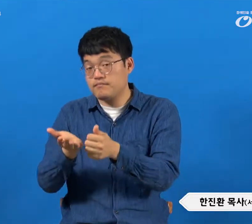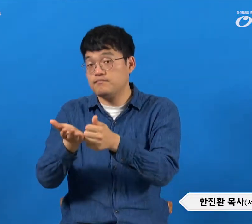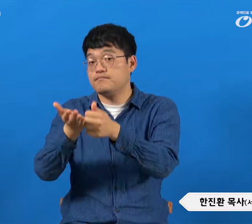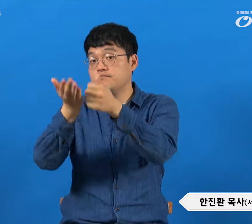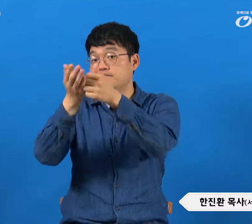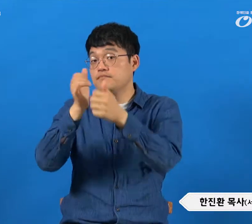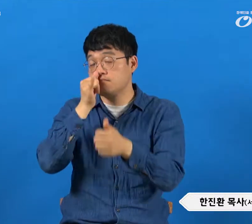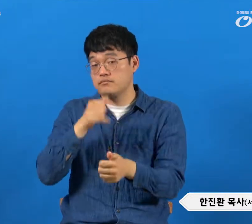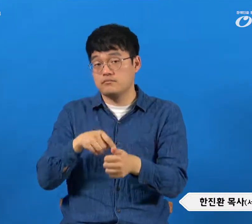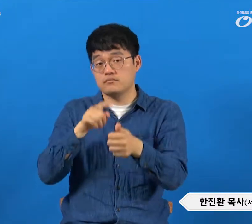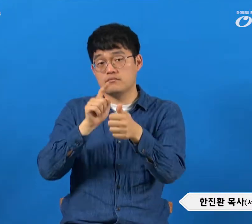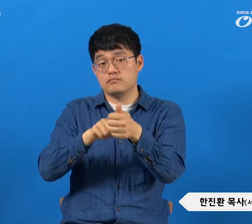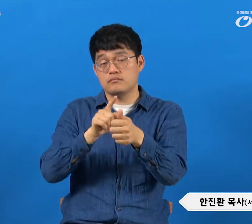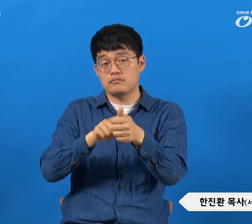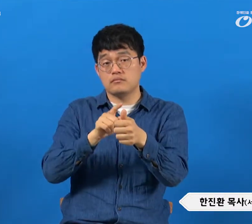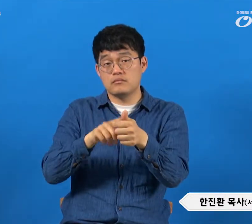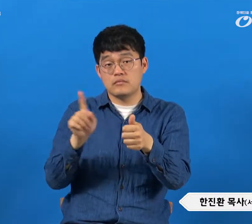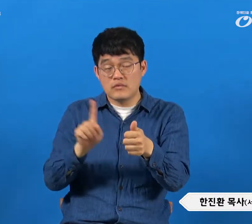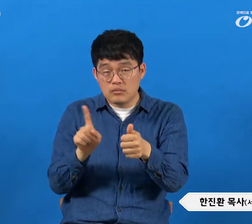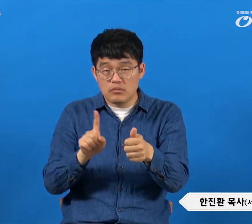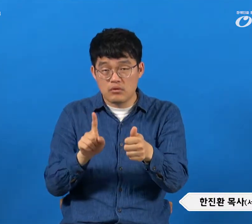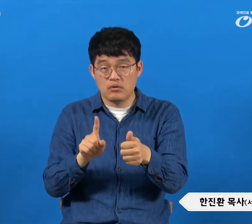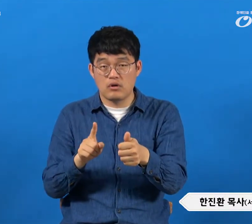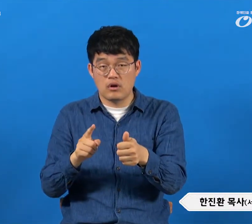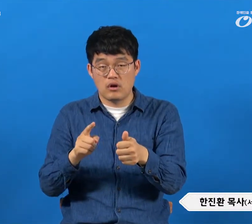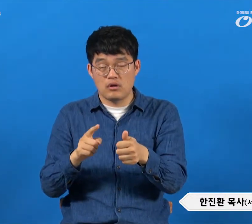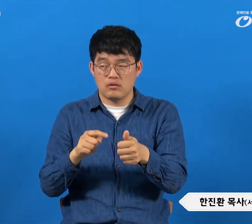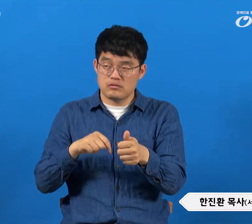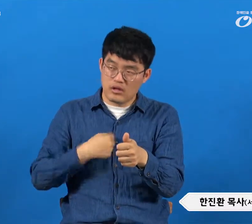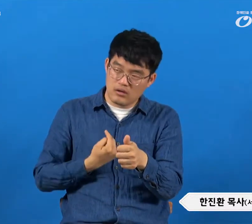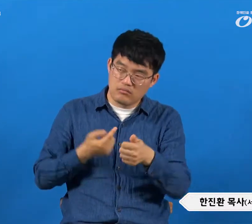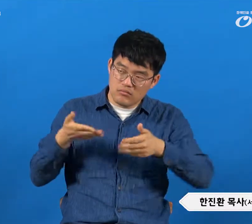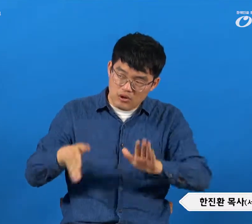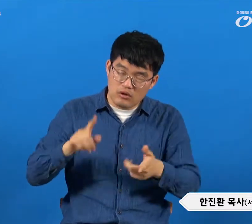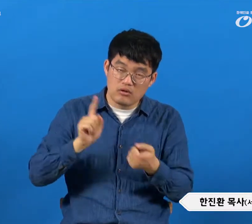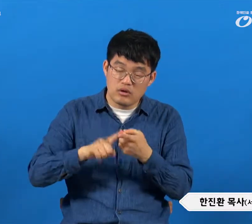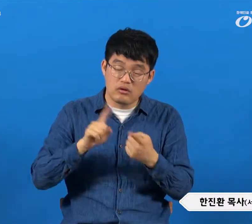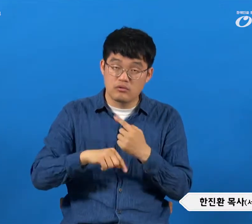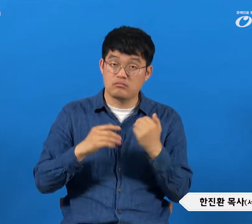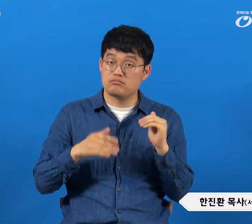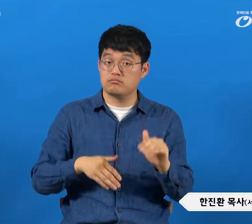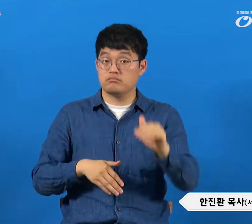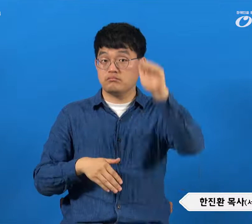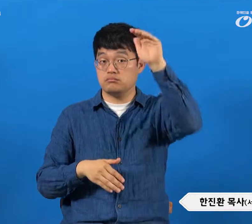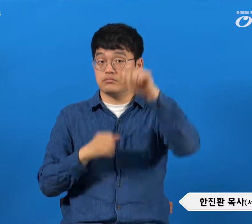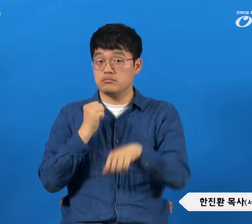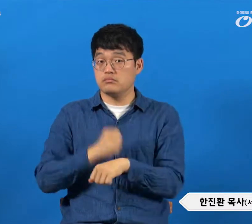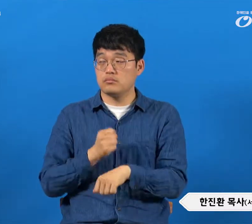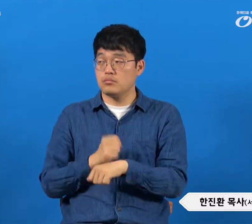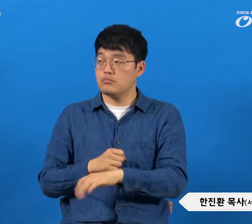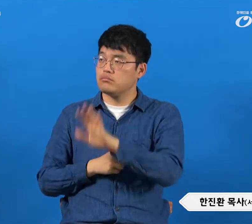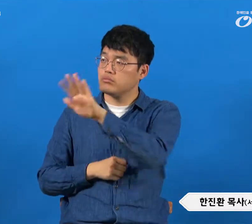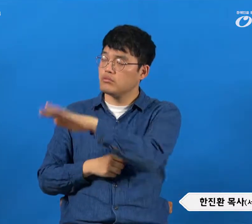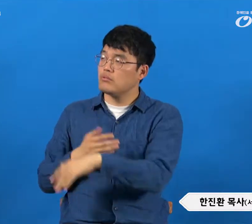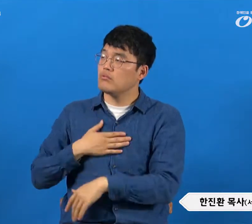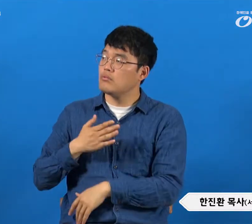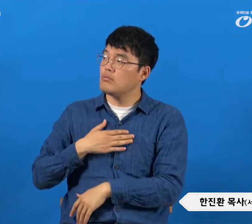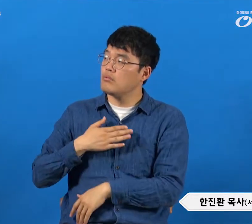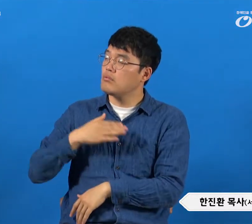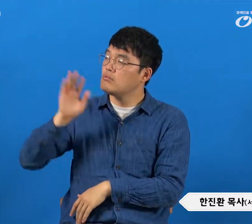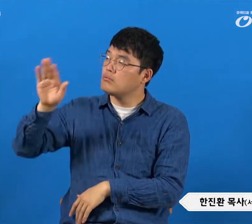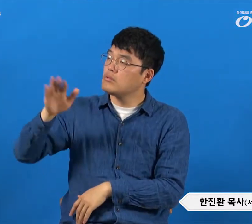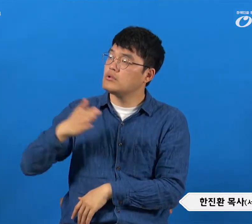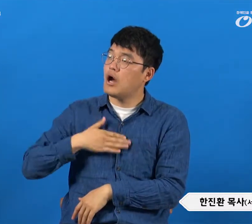점점 굵어지면서 자꾸만 자기 출생의 비밀에 대해서 묻는 겁니다. 내가 왜 서양 선교사 집에서 자라고